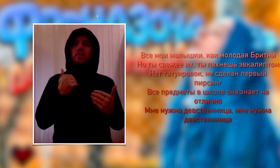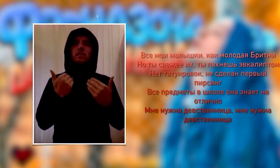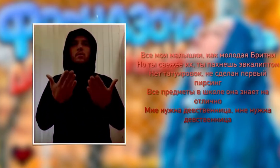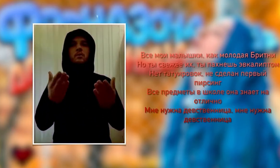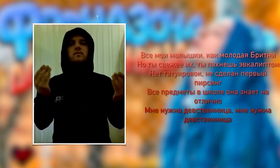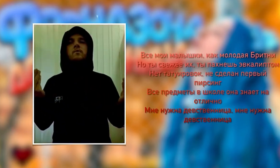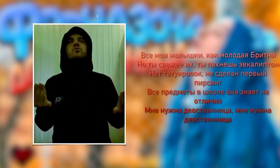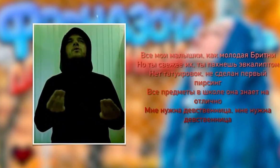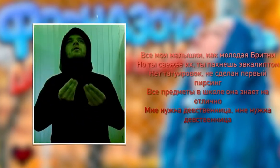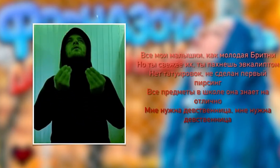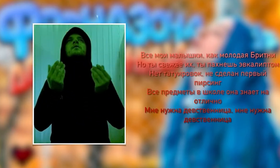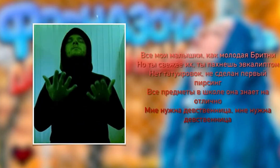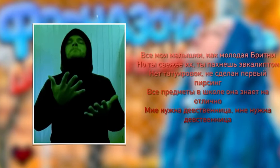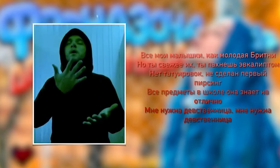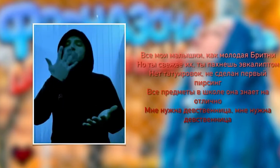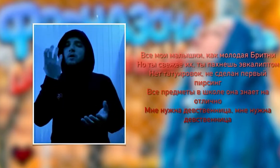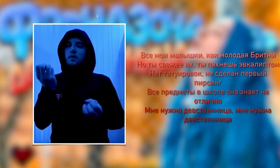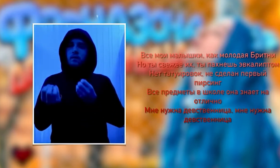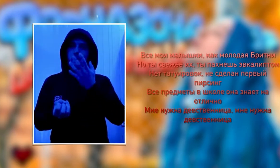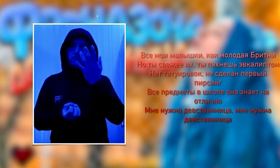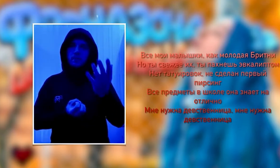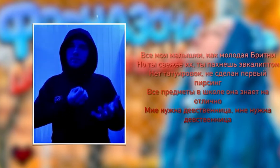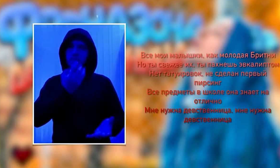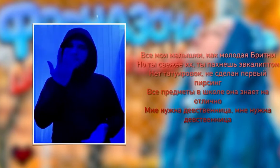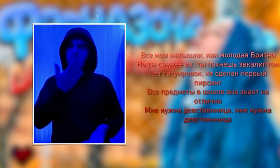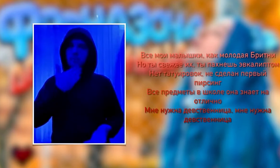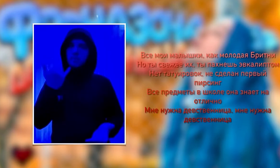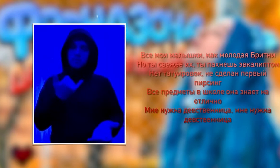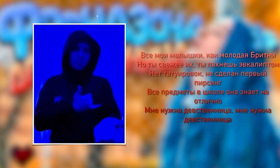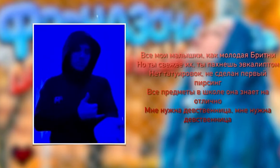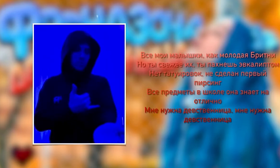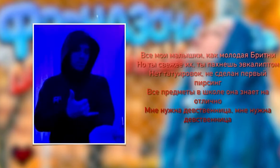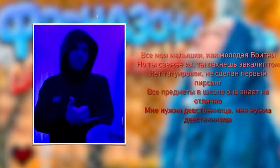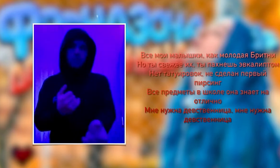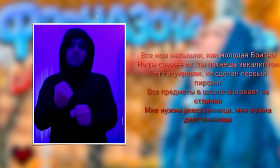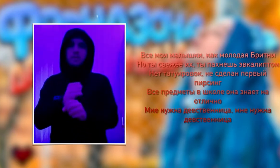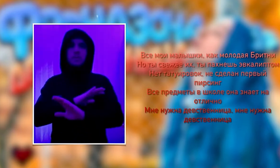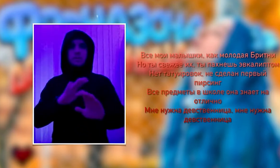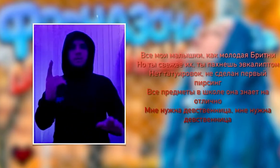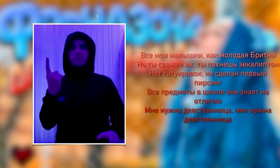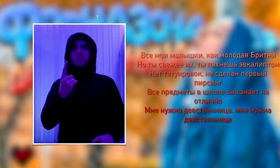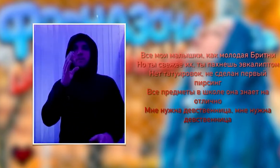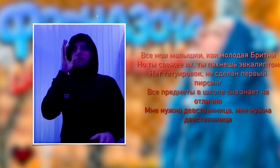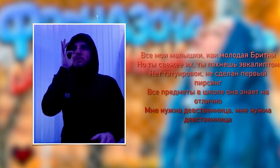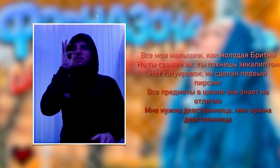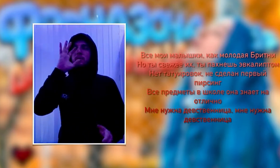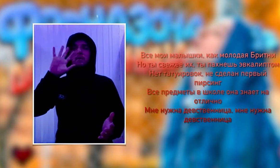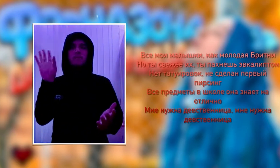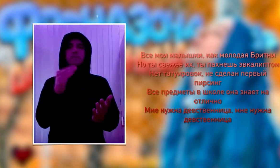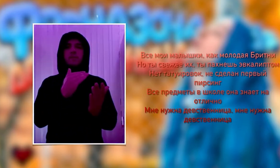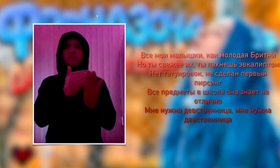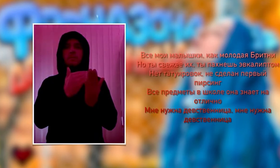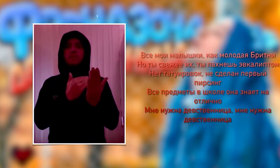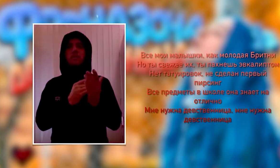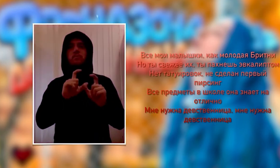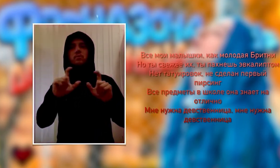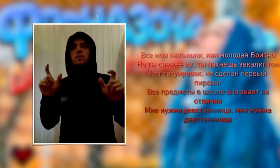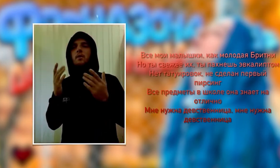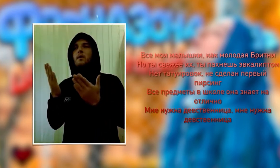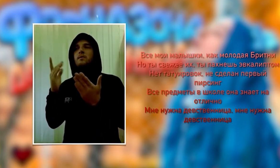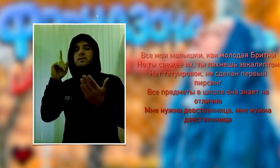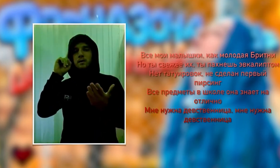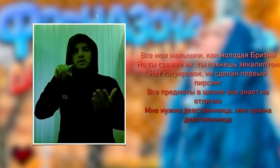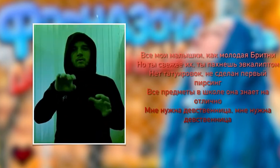но ты свежее их, ты пахнешь эвкалиптом. Нет татуировок, не сделан первый пирсинг. Все предметы в школе